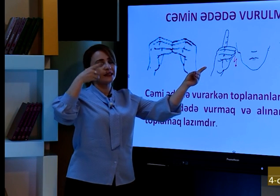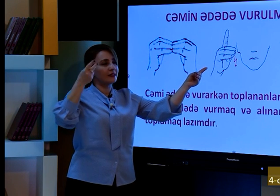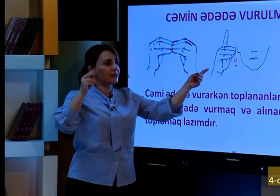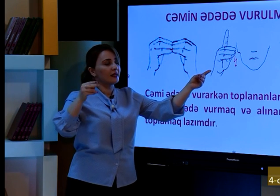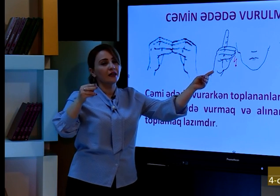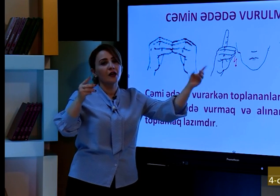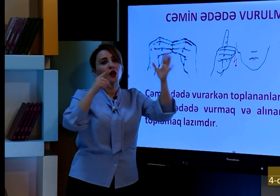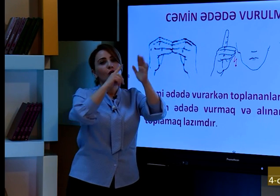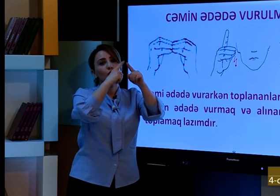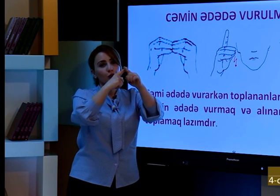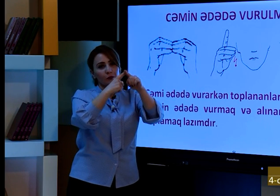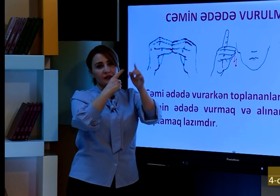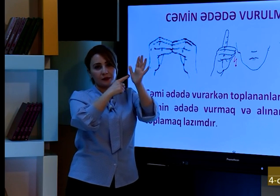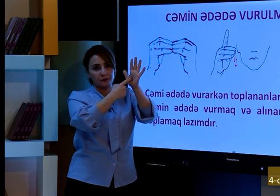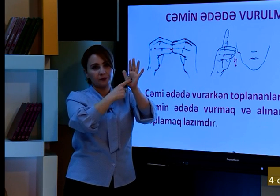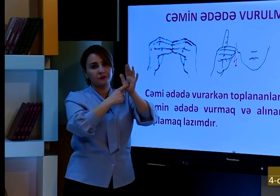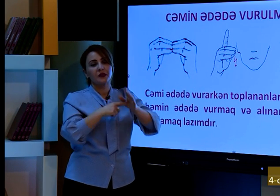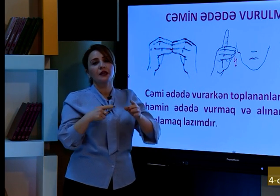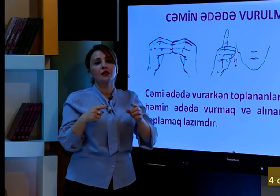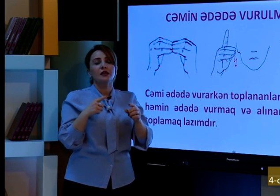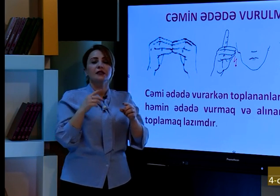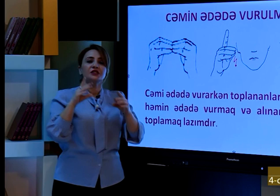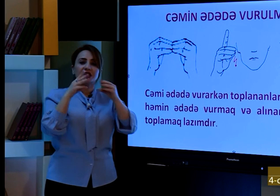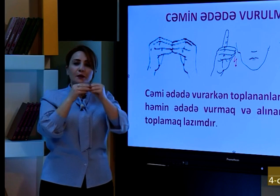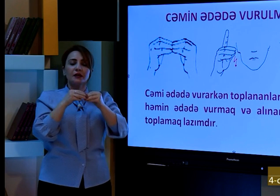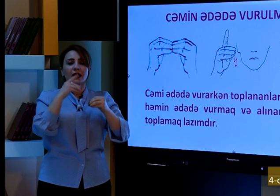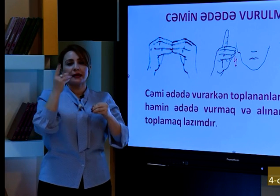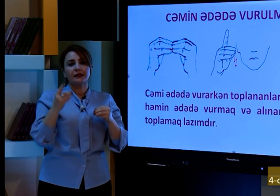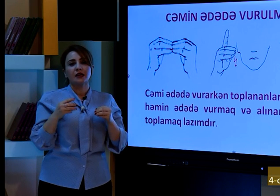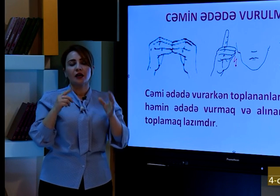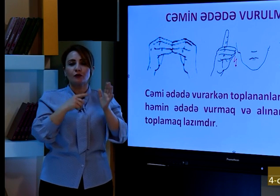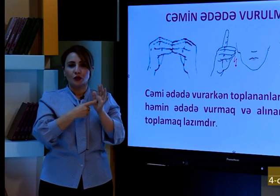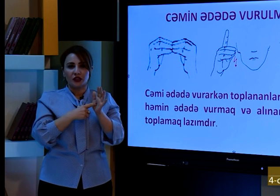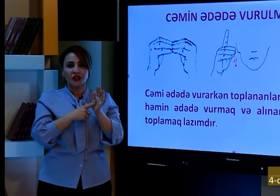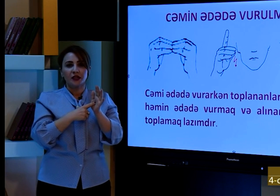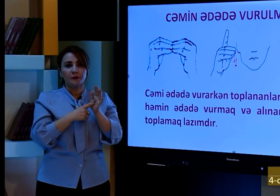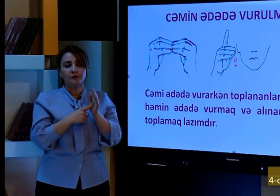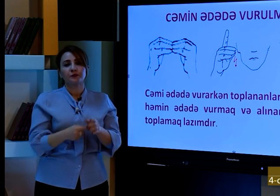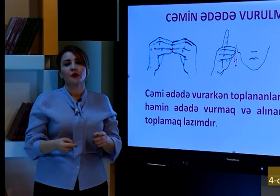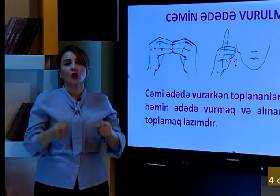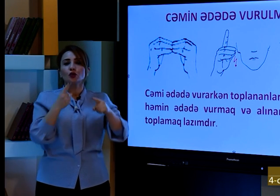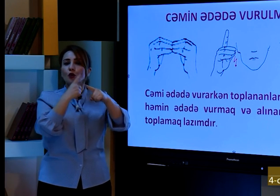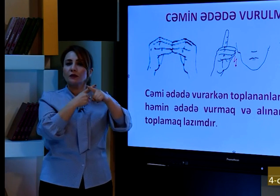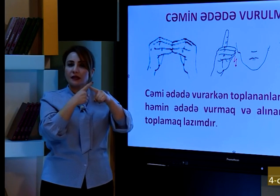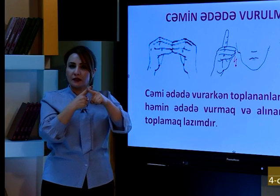ədədə vurulması. Cəmi ədədə vurarkən